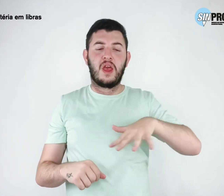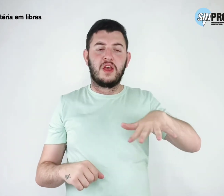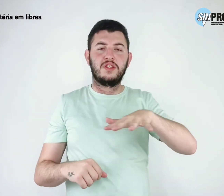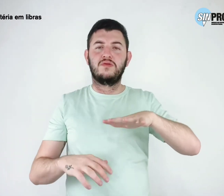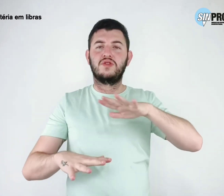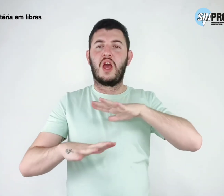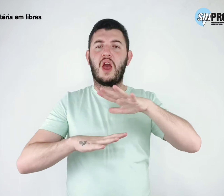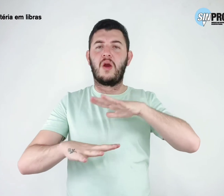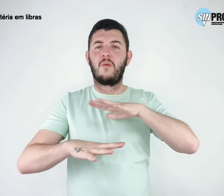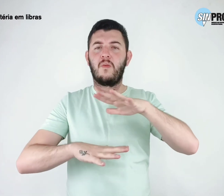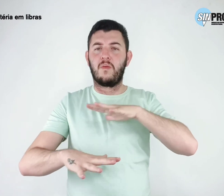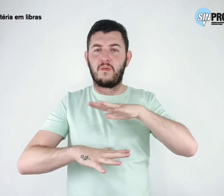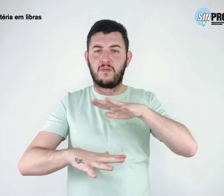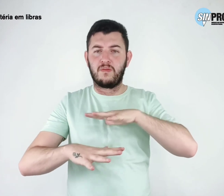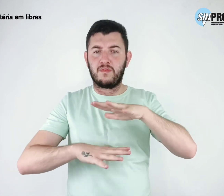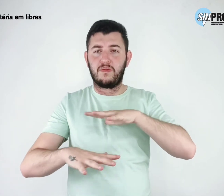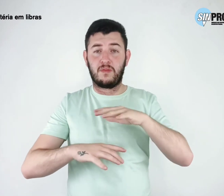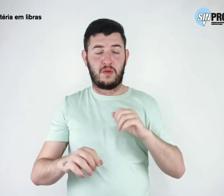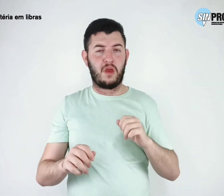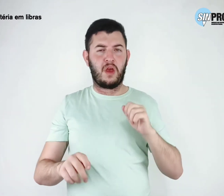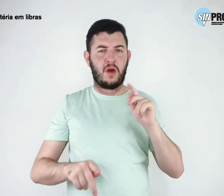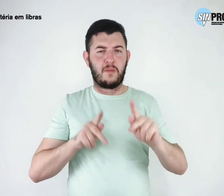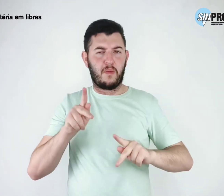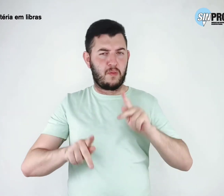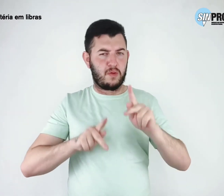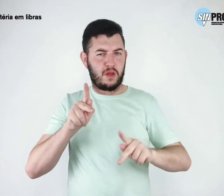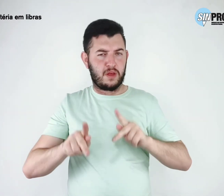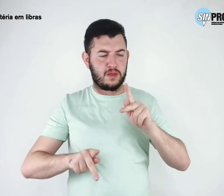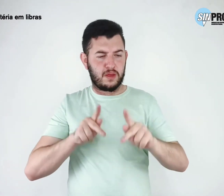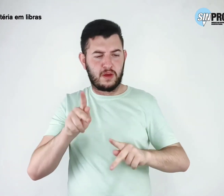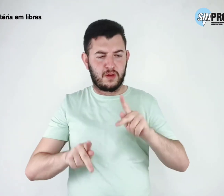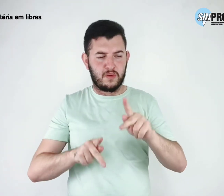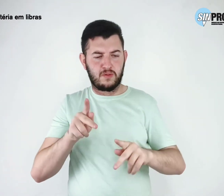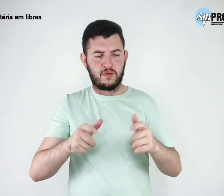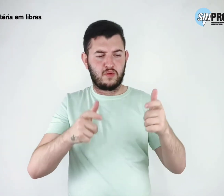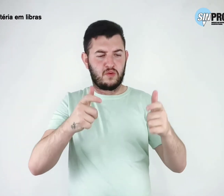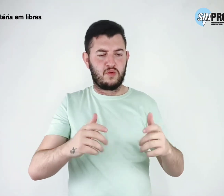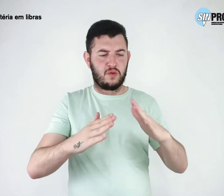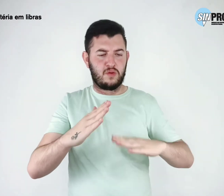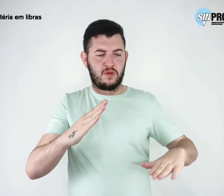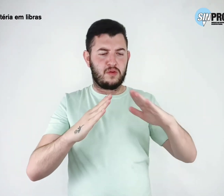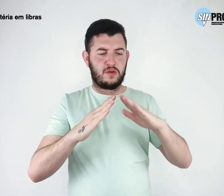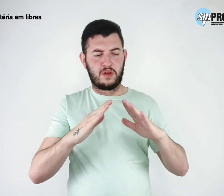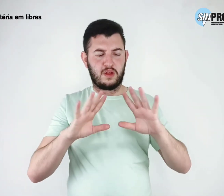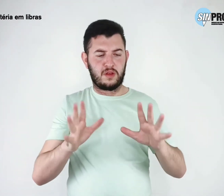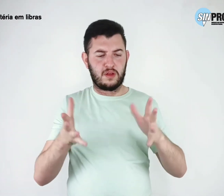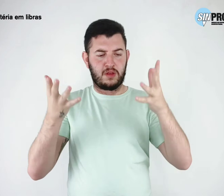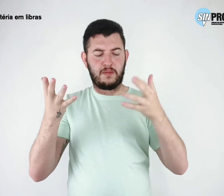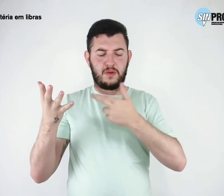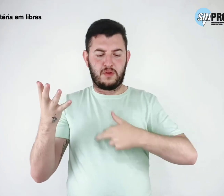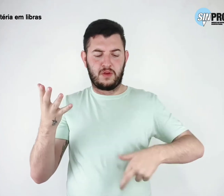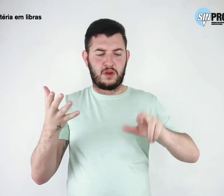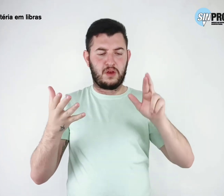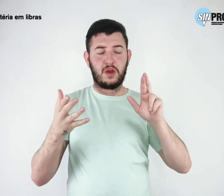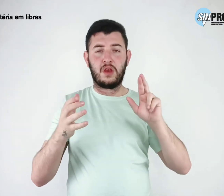Goiás. A população frequentadora das casas afrotradicionais estão em